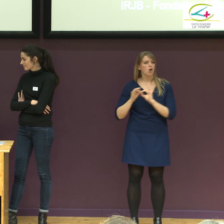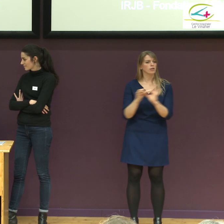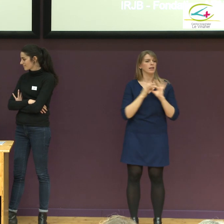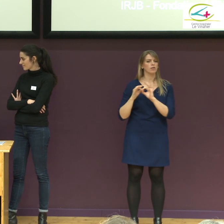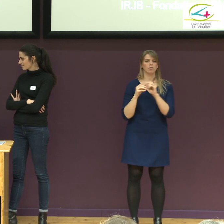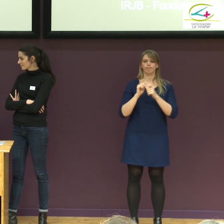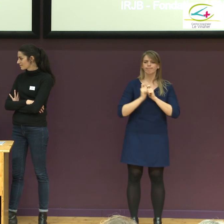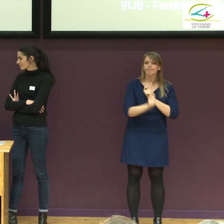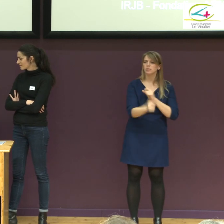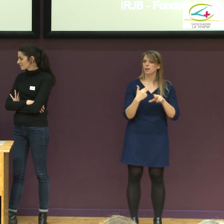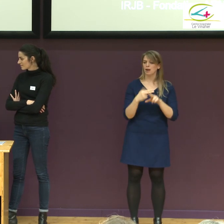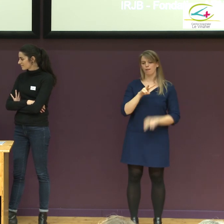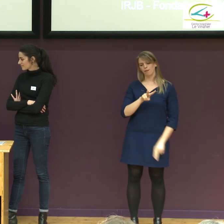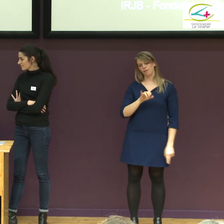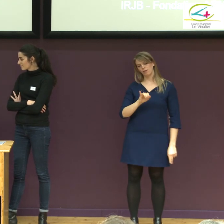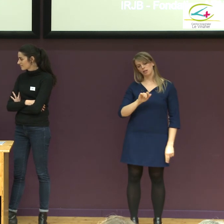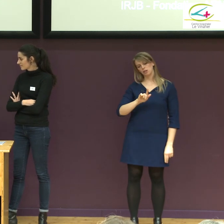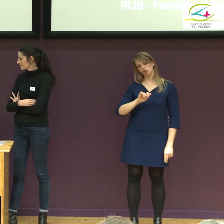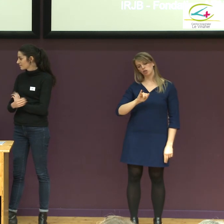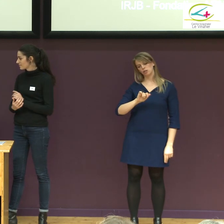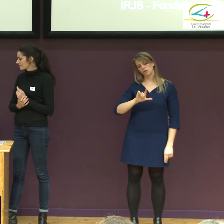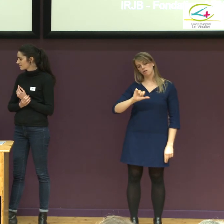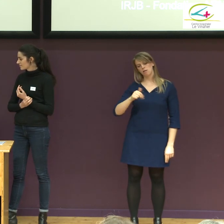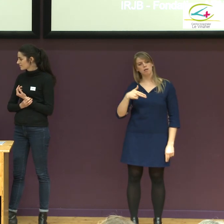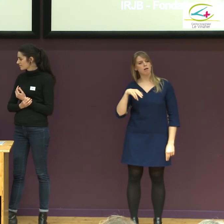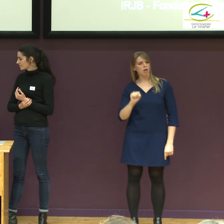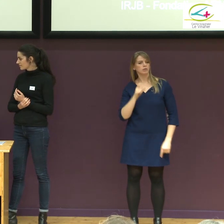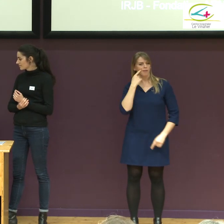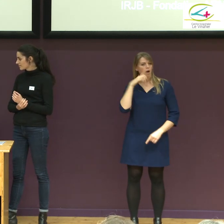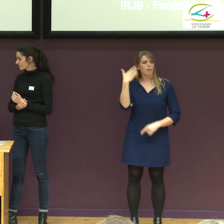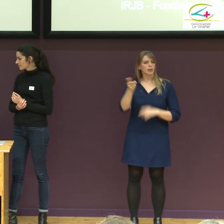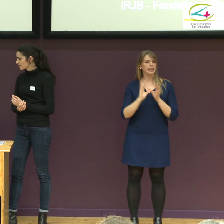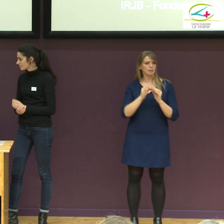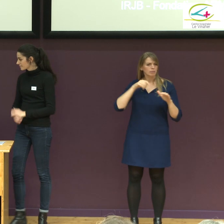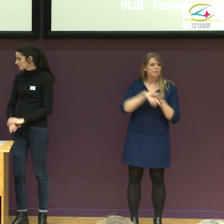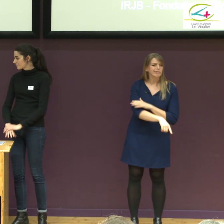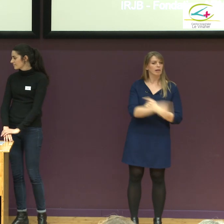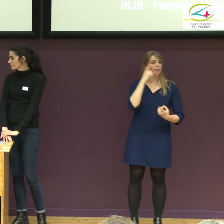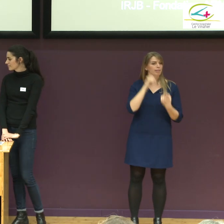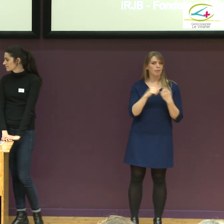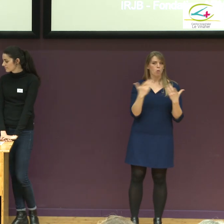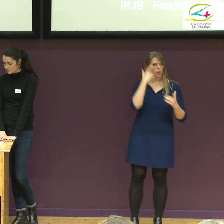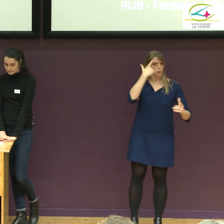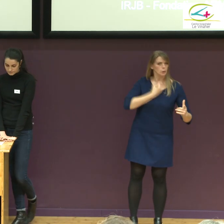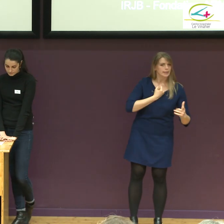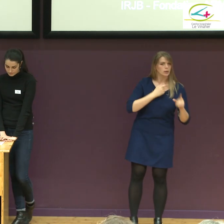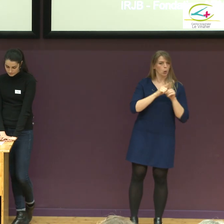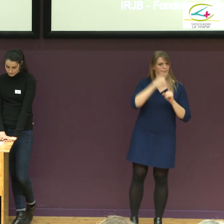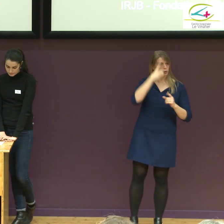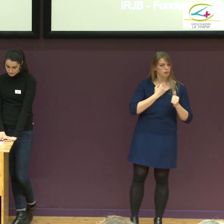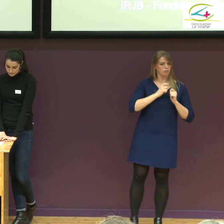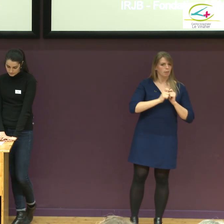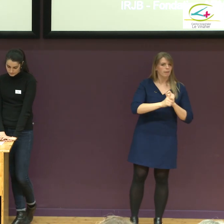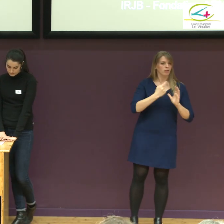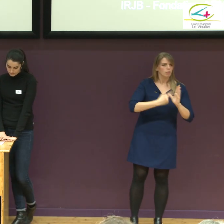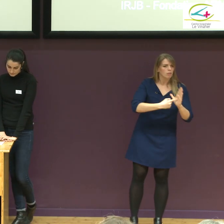dont on vous parlera un tout petit peu, qui est un dispositif de prévention de la récidive suicidaire, qui est né